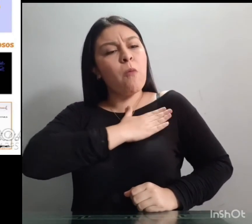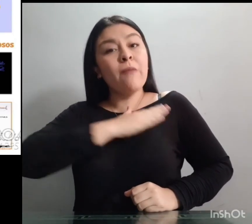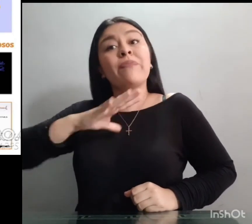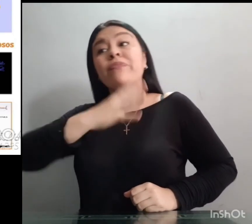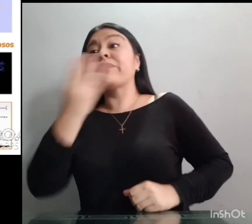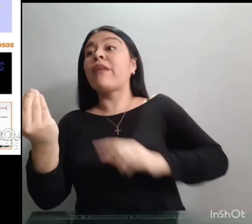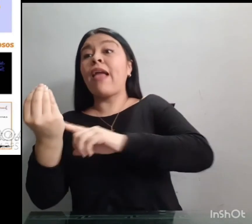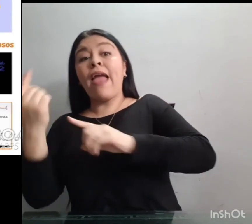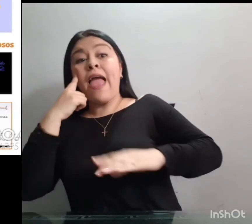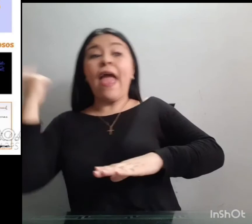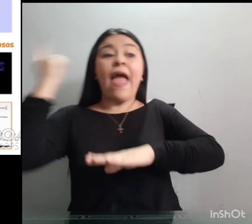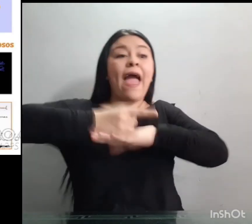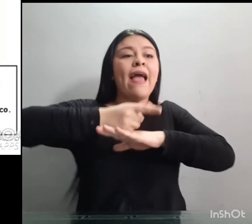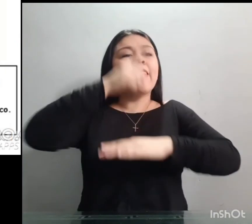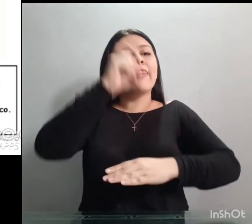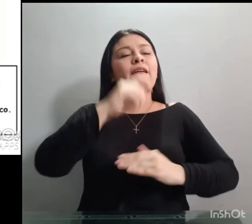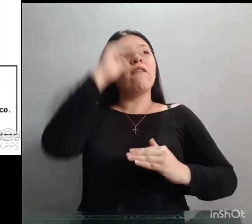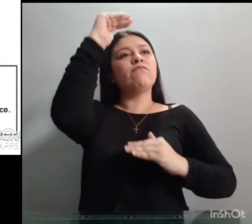se disminuyan.